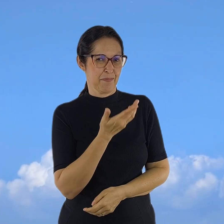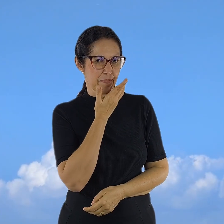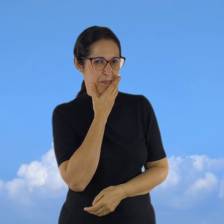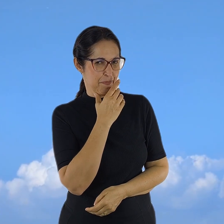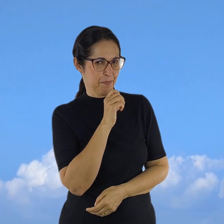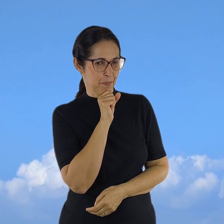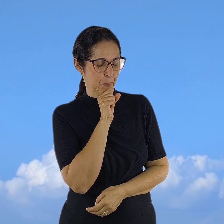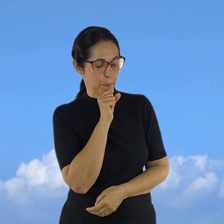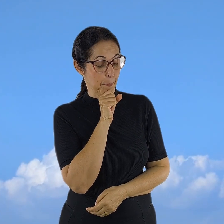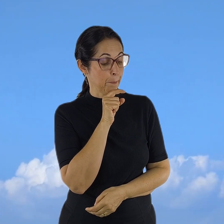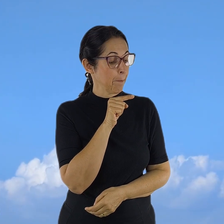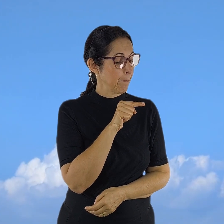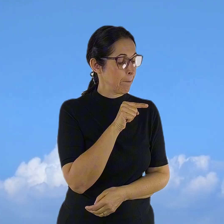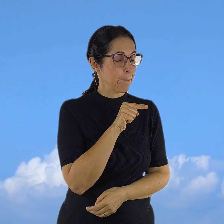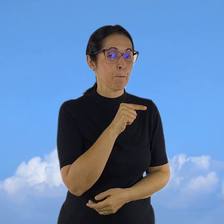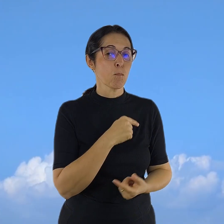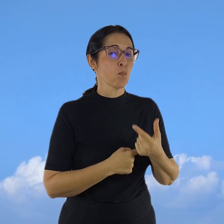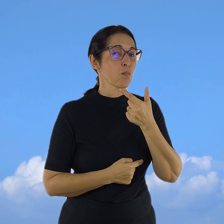que